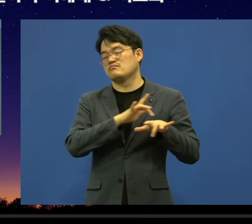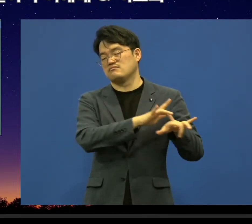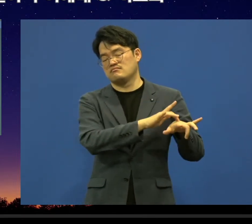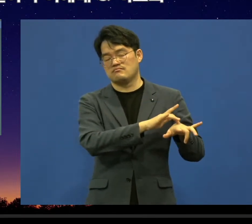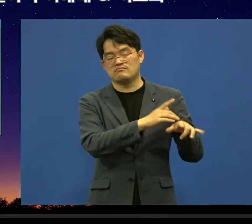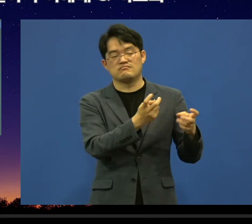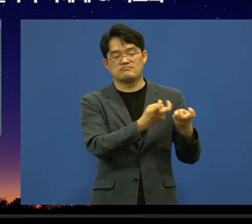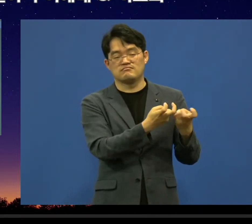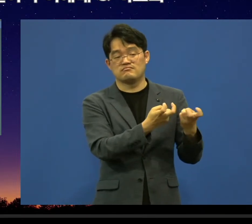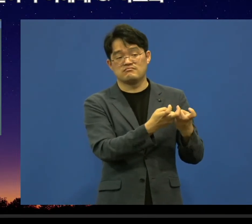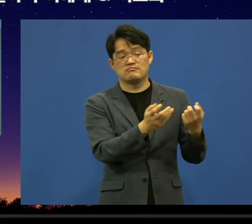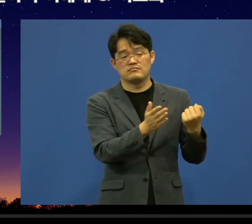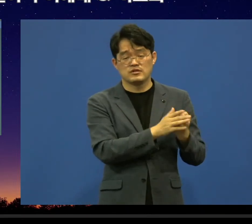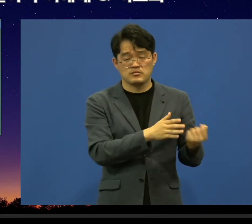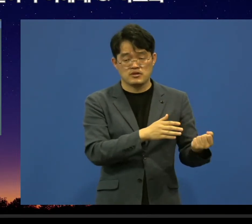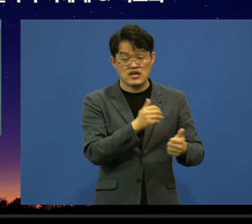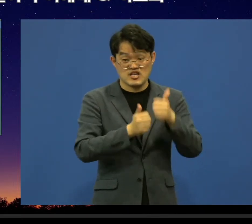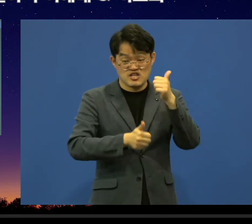여러분 그러므로